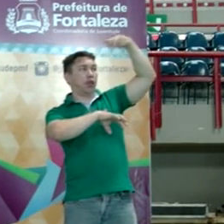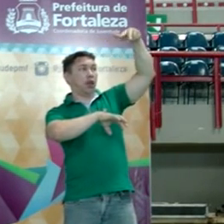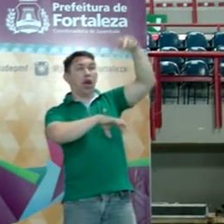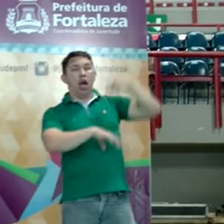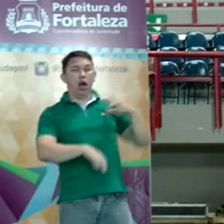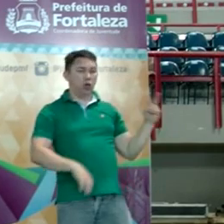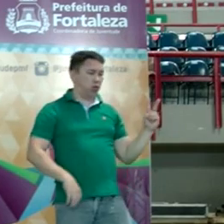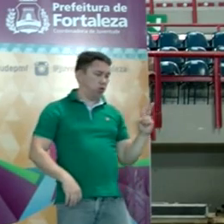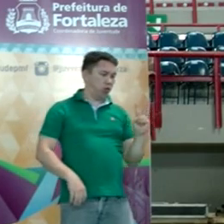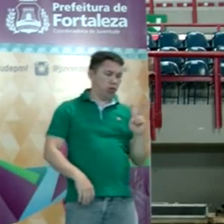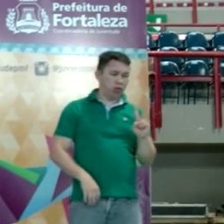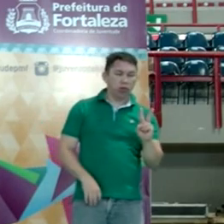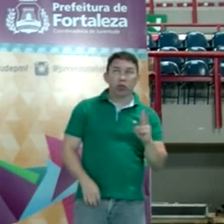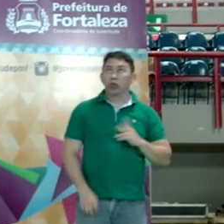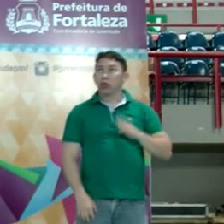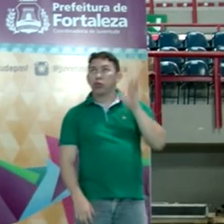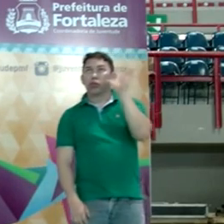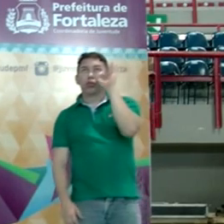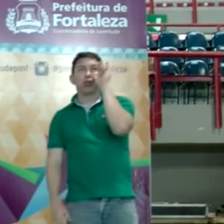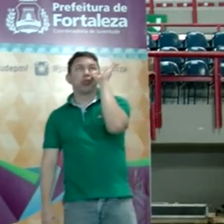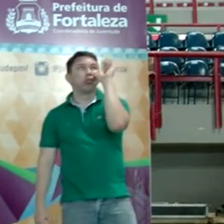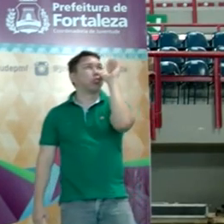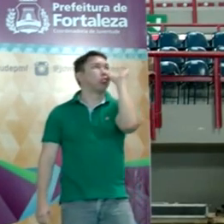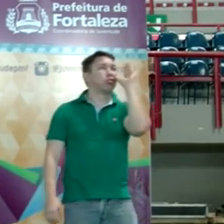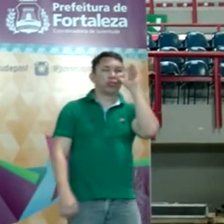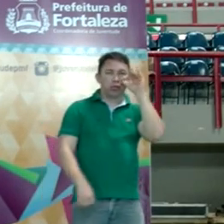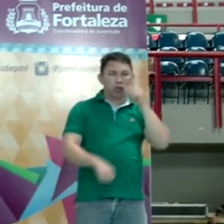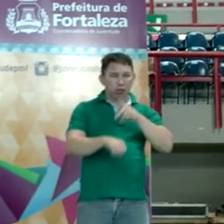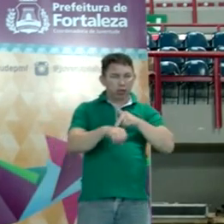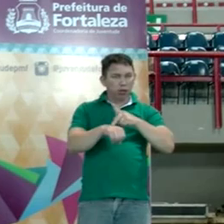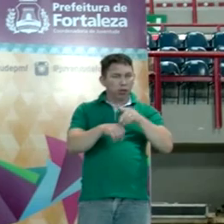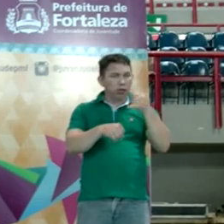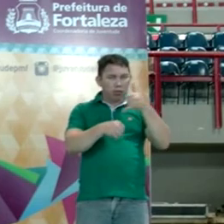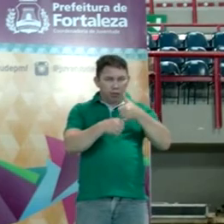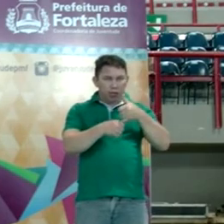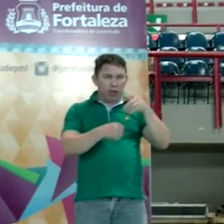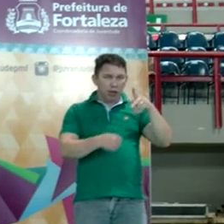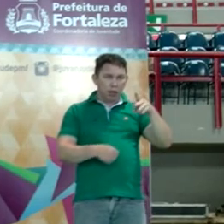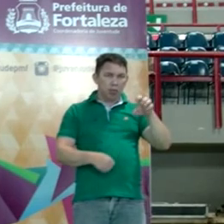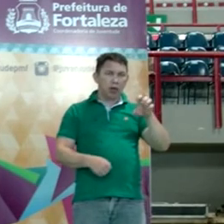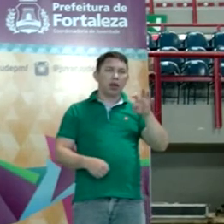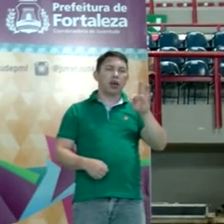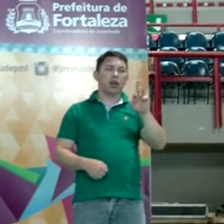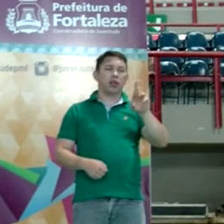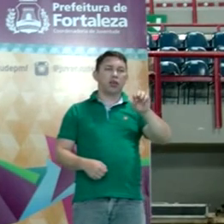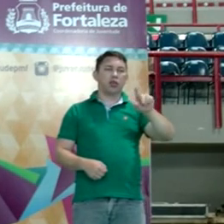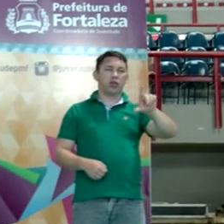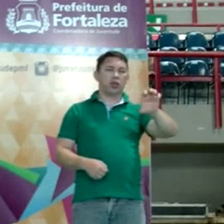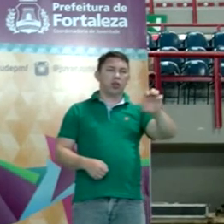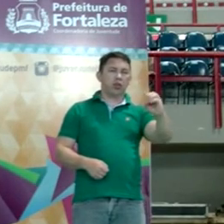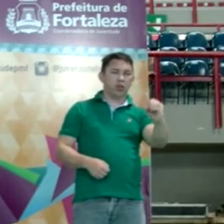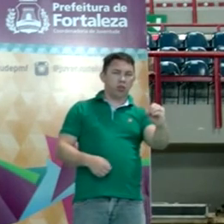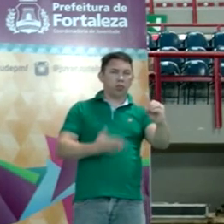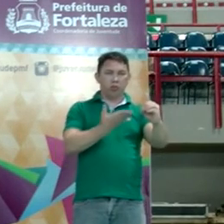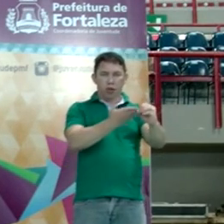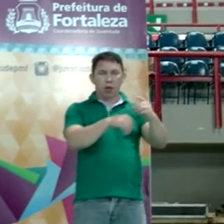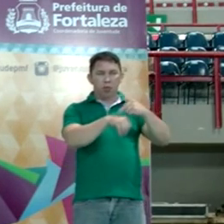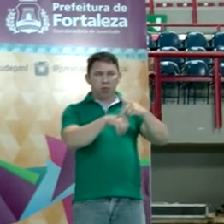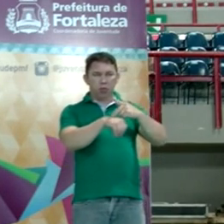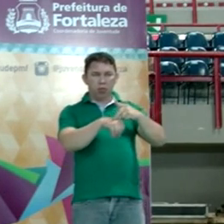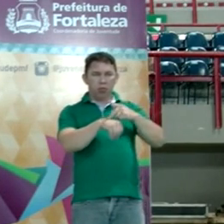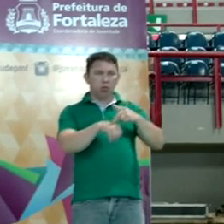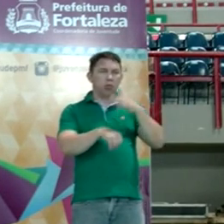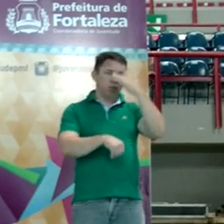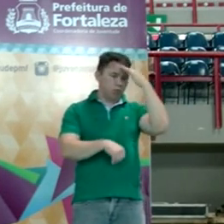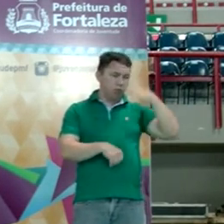acabado de chegar, curiosos com a ideia do petróleo. Quem não fica, né? A gente ouve tanto falar dele, aí é aquela história, poucas pessoas viram o petróleo,